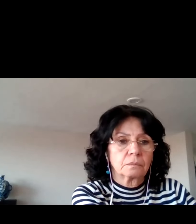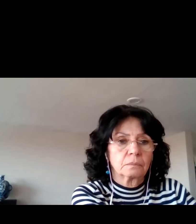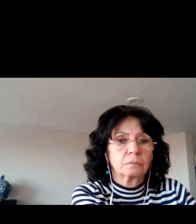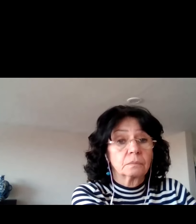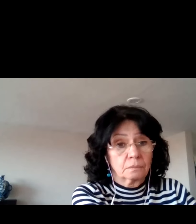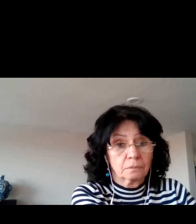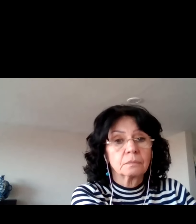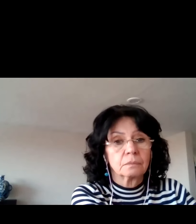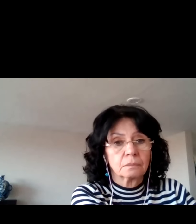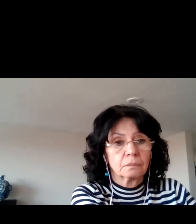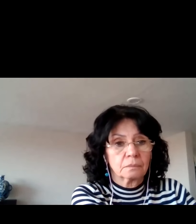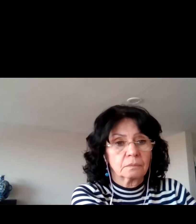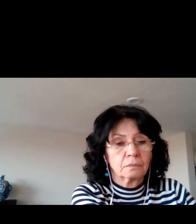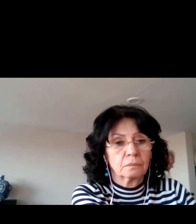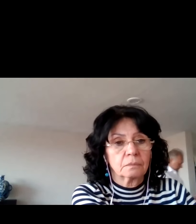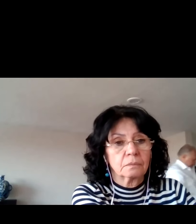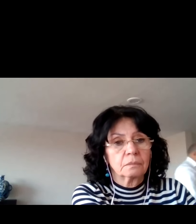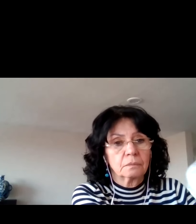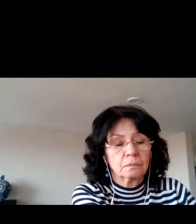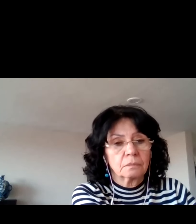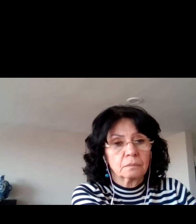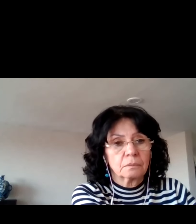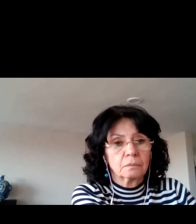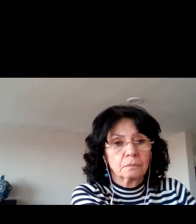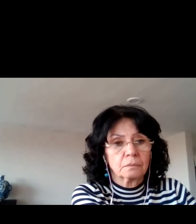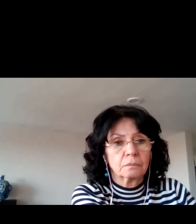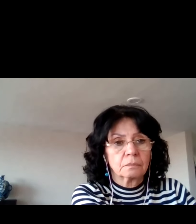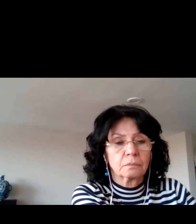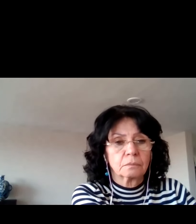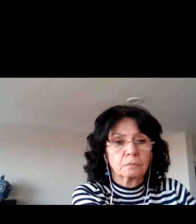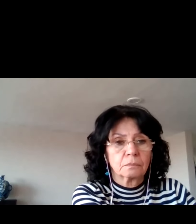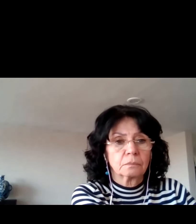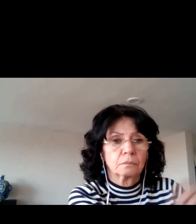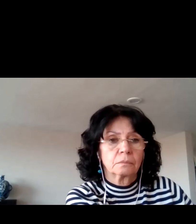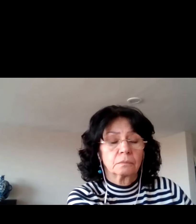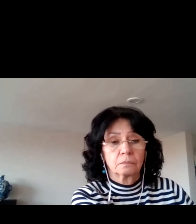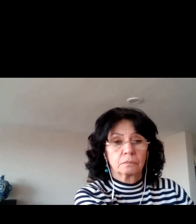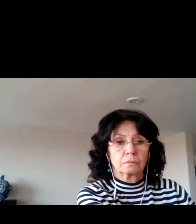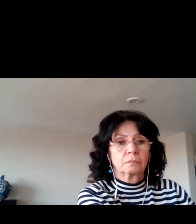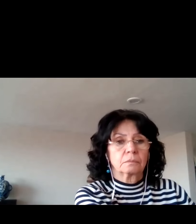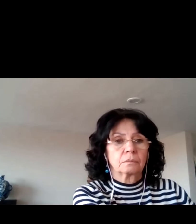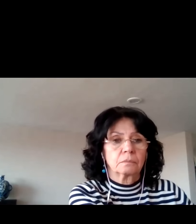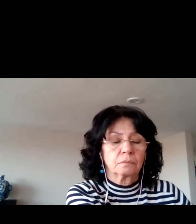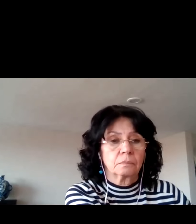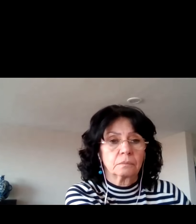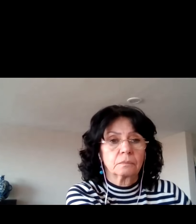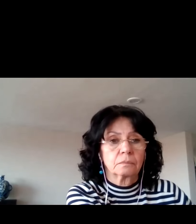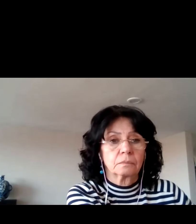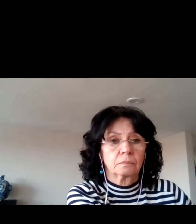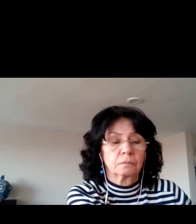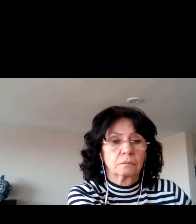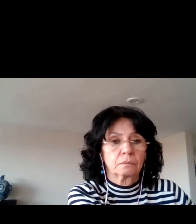grandes organizaciones, unas grandes empresas, y no, pues tenemos organizaciones que a lo mejor son 15 personas o